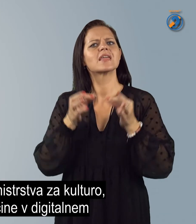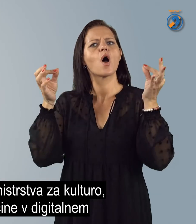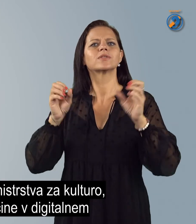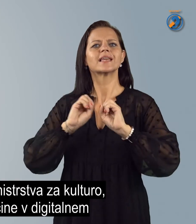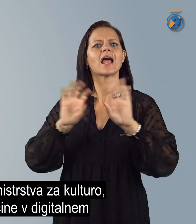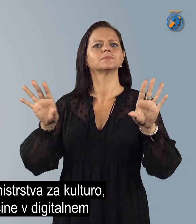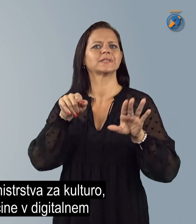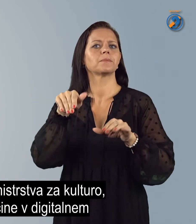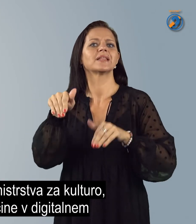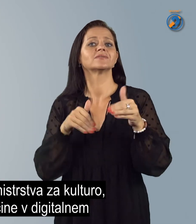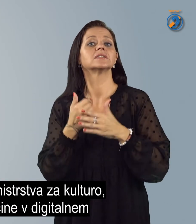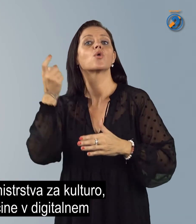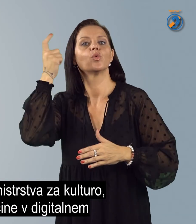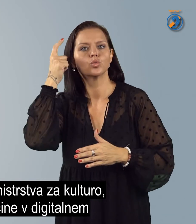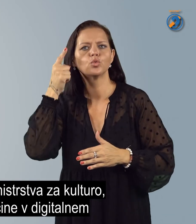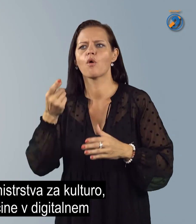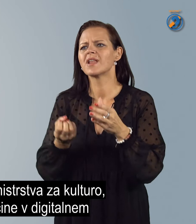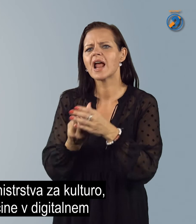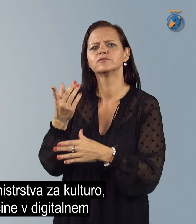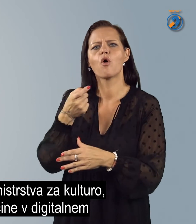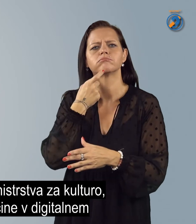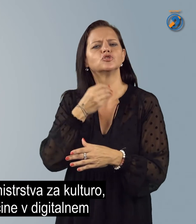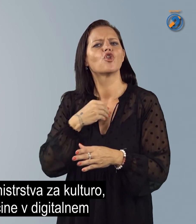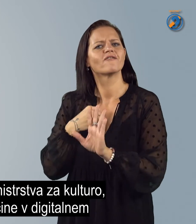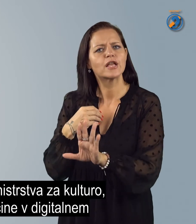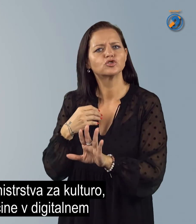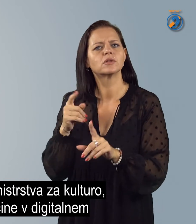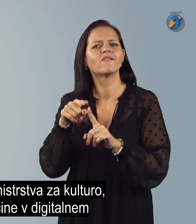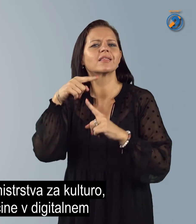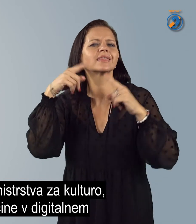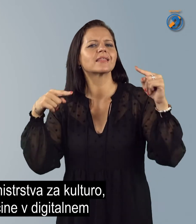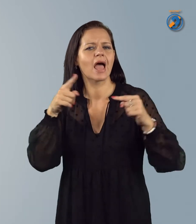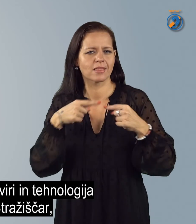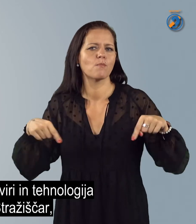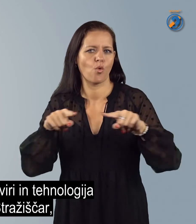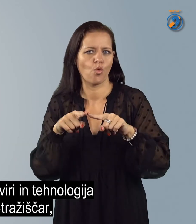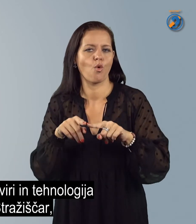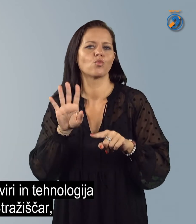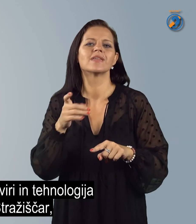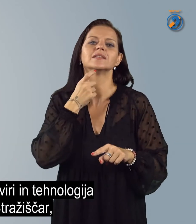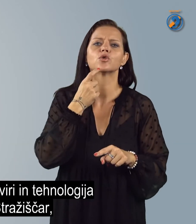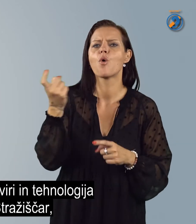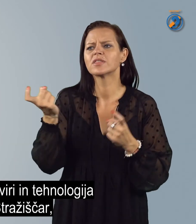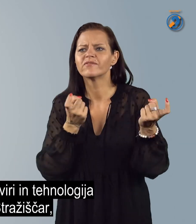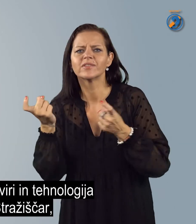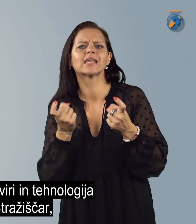Javni razpis Ministrstva za kulturo, razvoj slovenščine v digitalnem okolju, jezikovni viri in